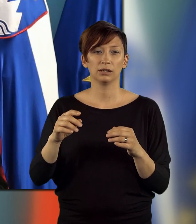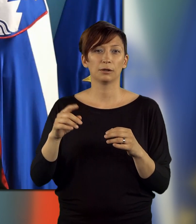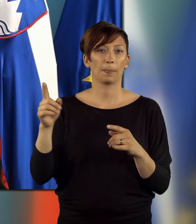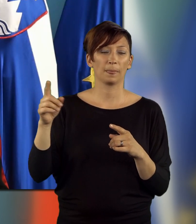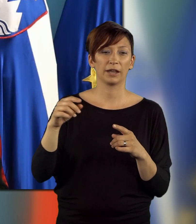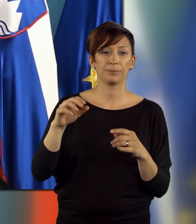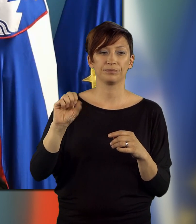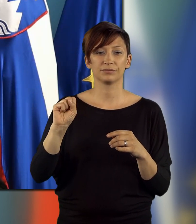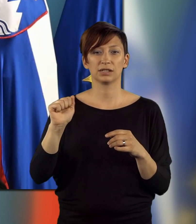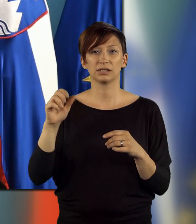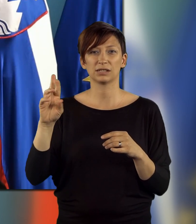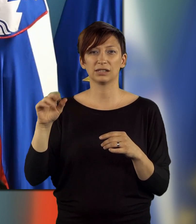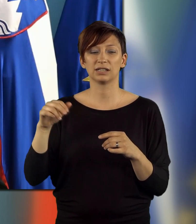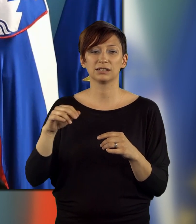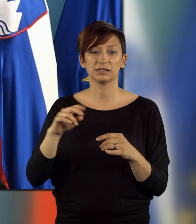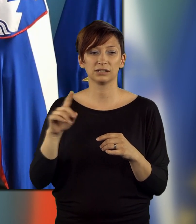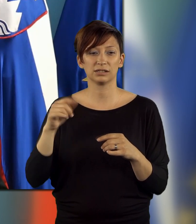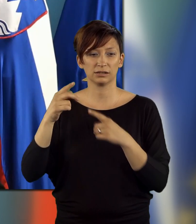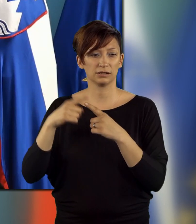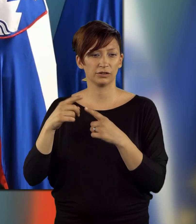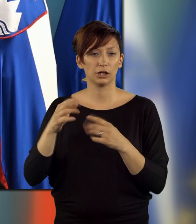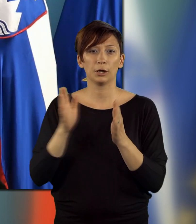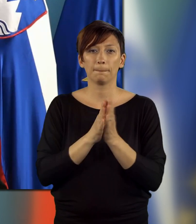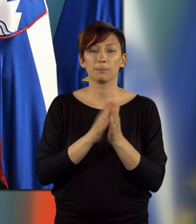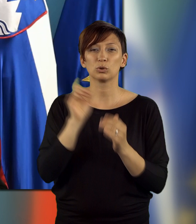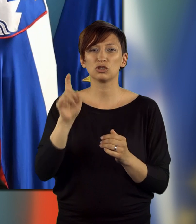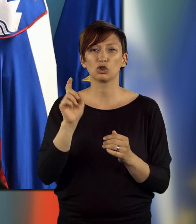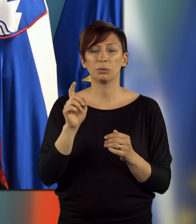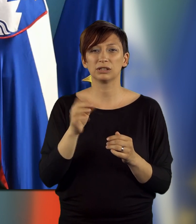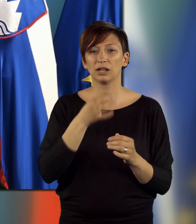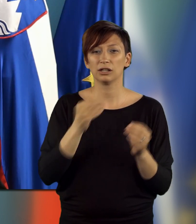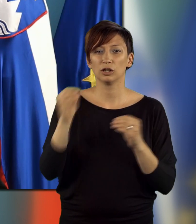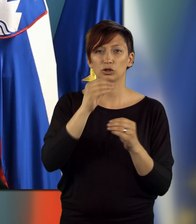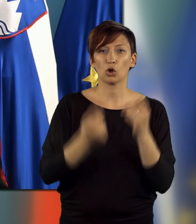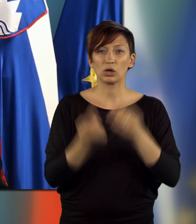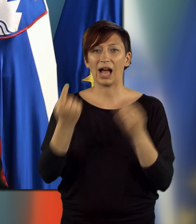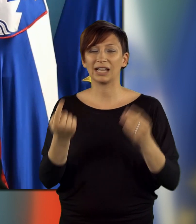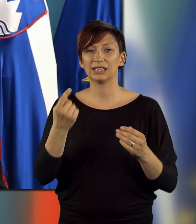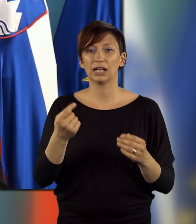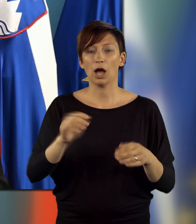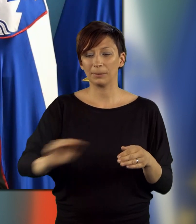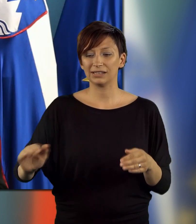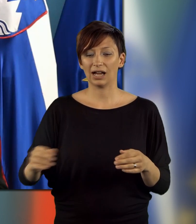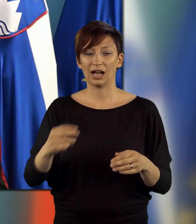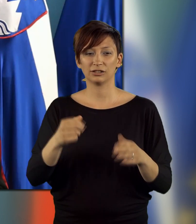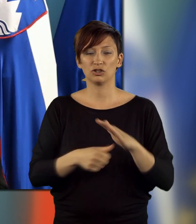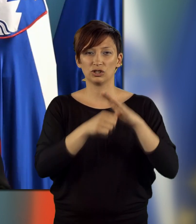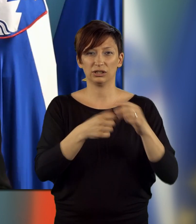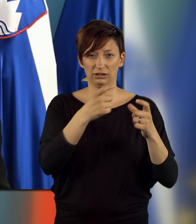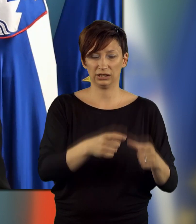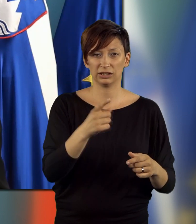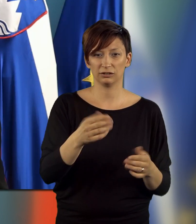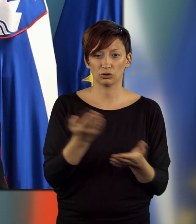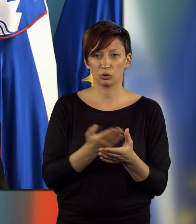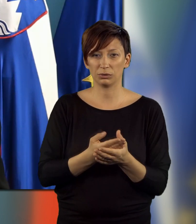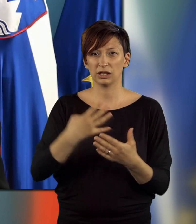vprašanj. Sandra Zbita, minister. Prosim, če pokomentirate še dogajanje na pediatrični kliniki. Pridobili smo dokumente, ki